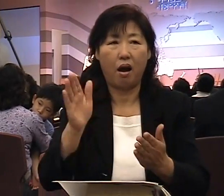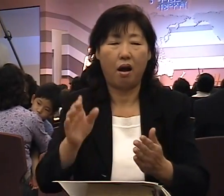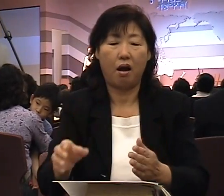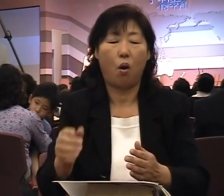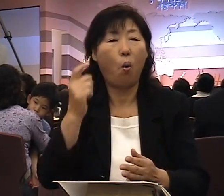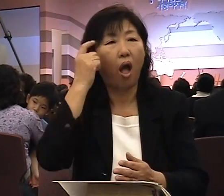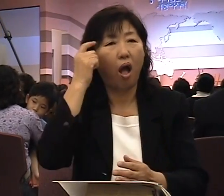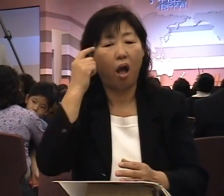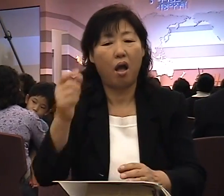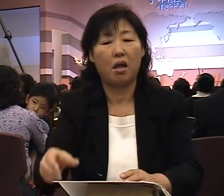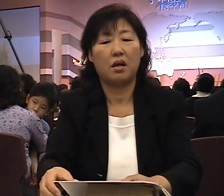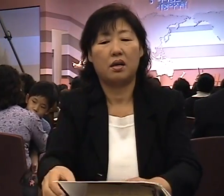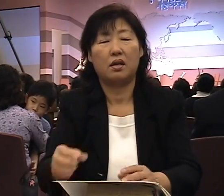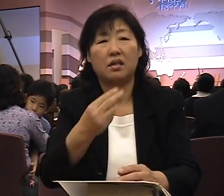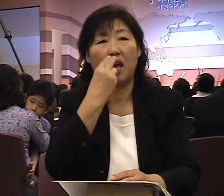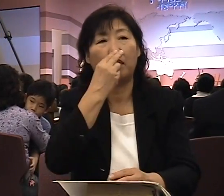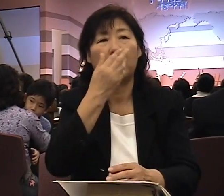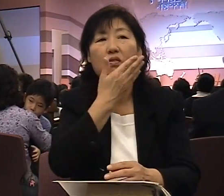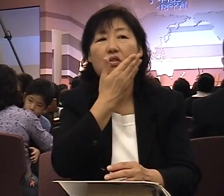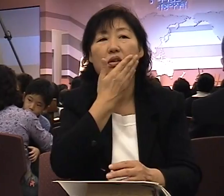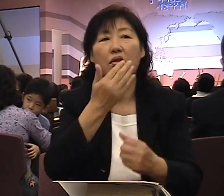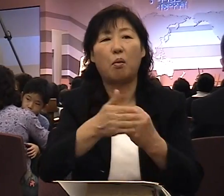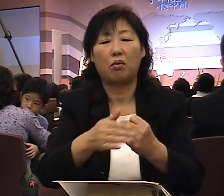왜 그렇소? 생명이 귀하기 때문에.